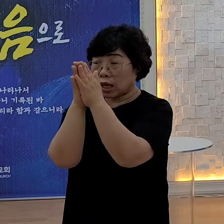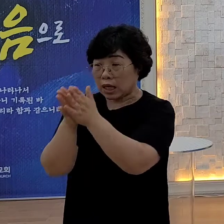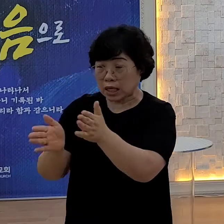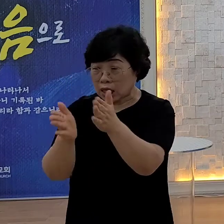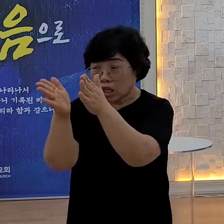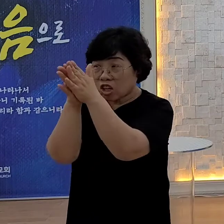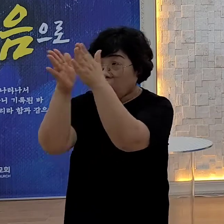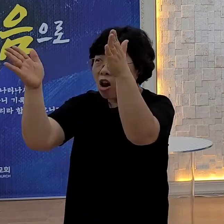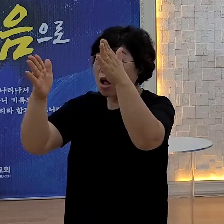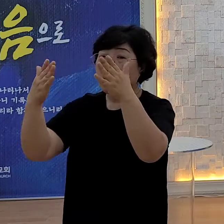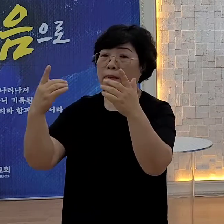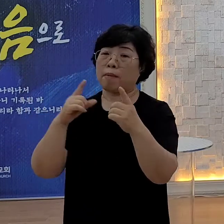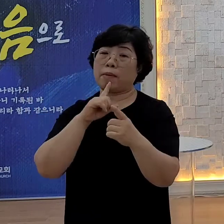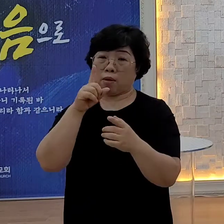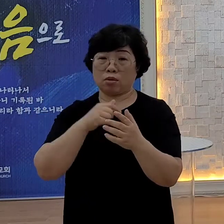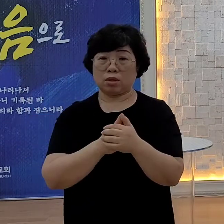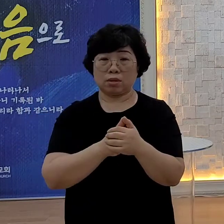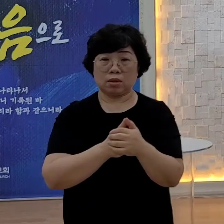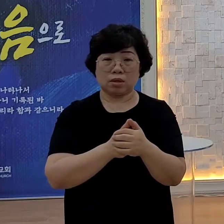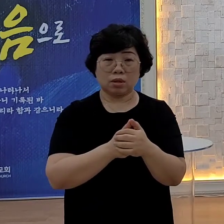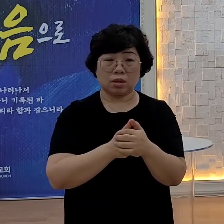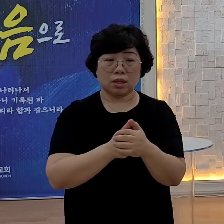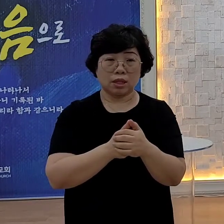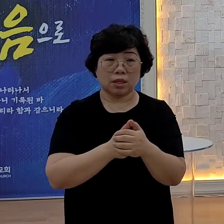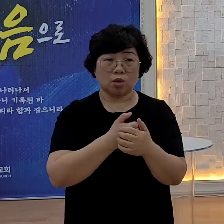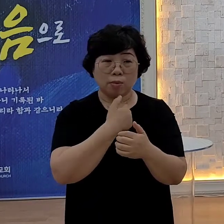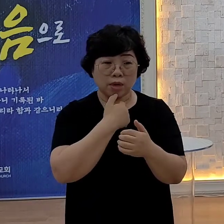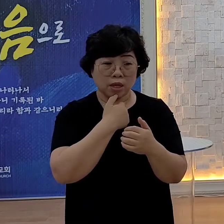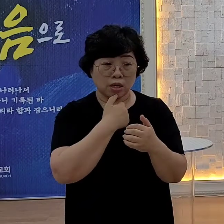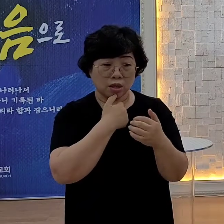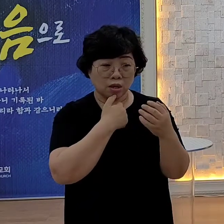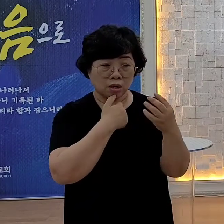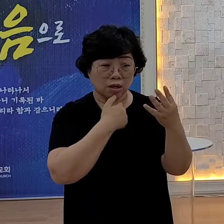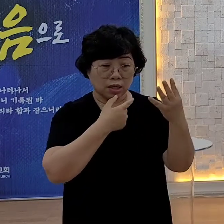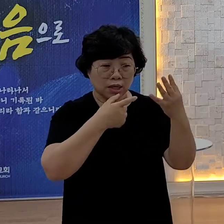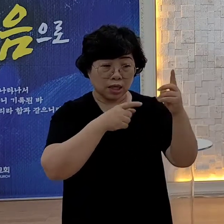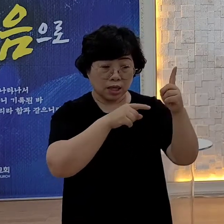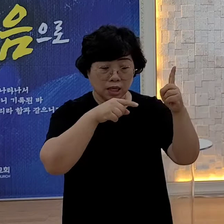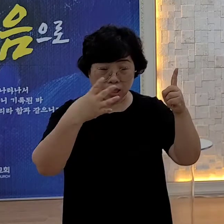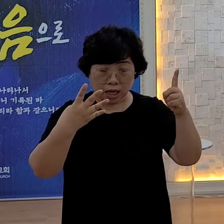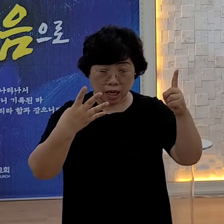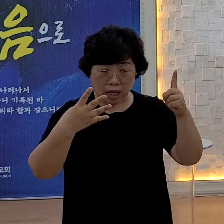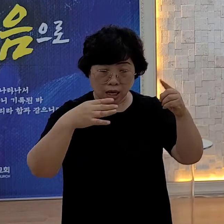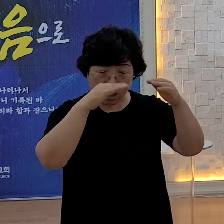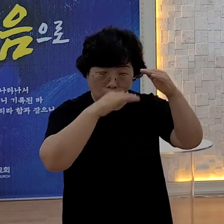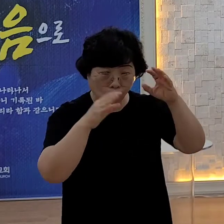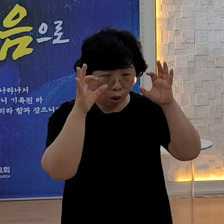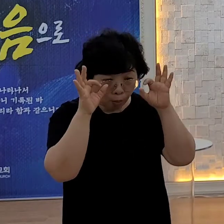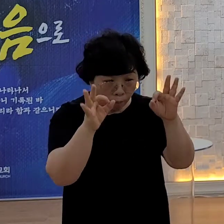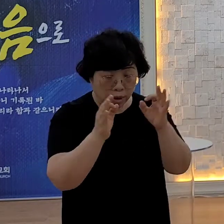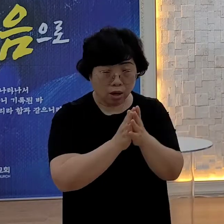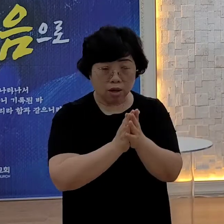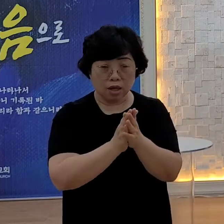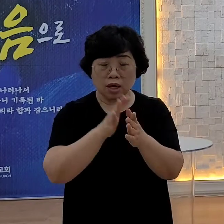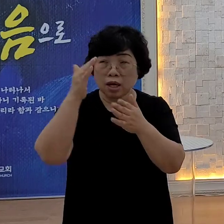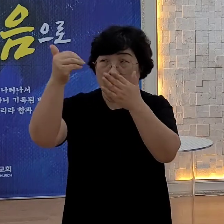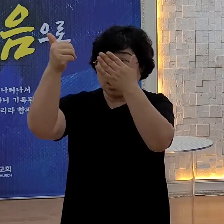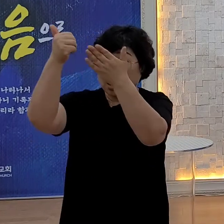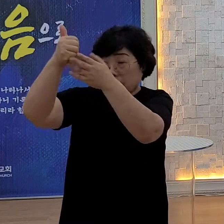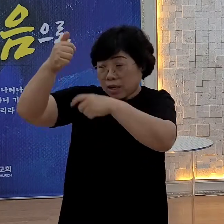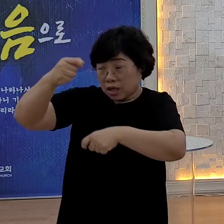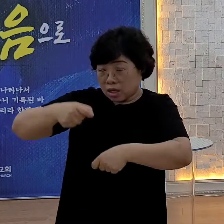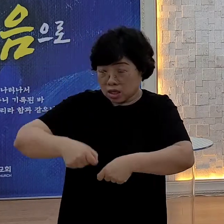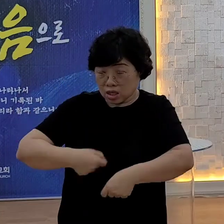로마서의 표현대로 하자면 우리에게 하나님의 의가 주어졌다. 바울은 그렇게 표현하고